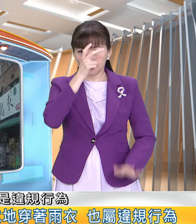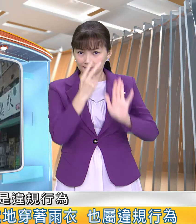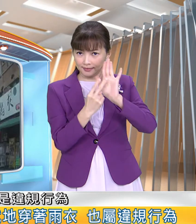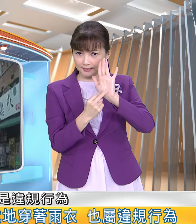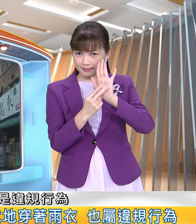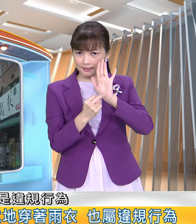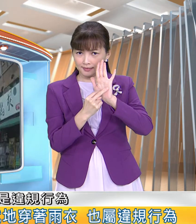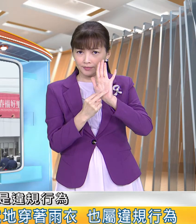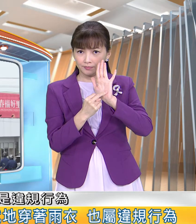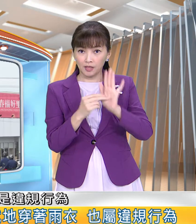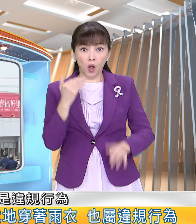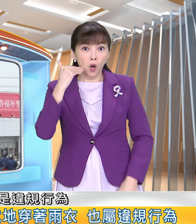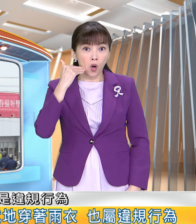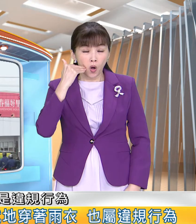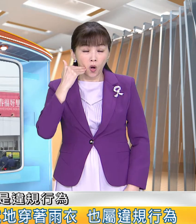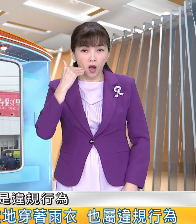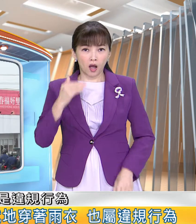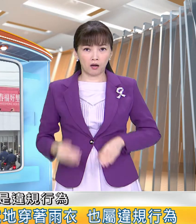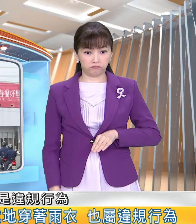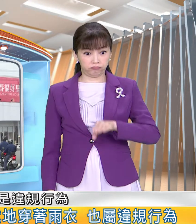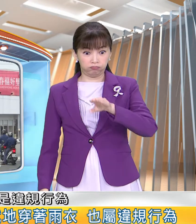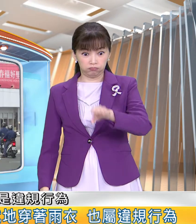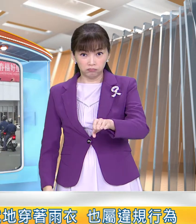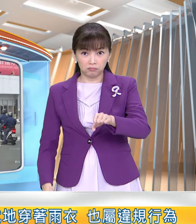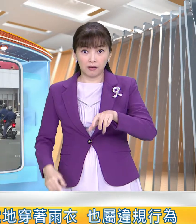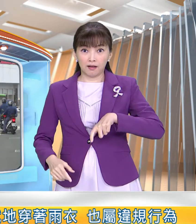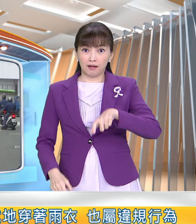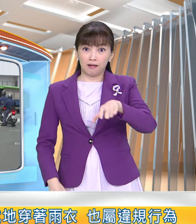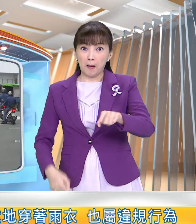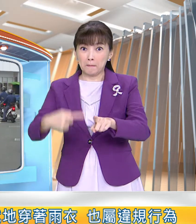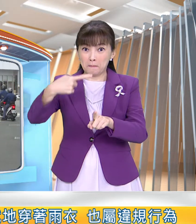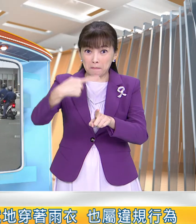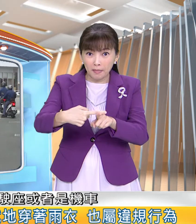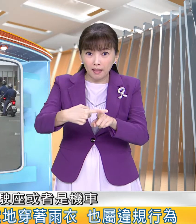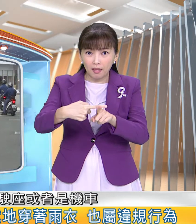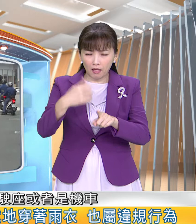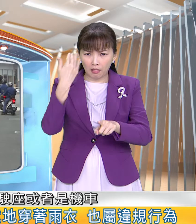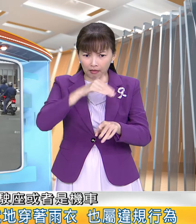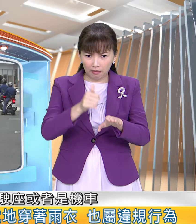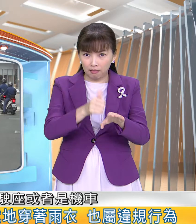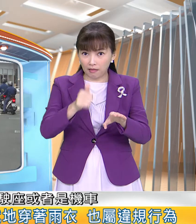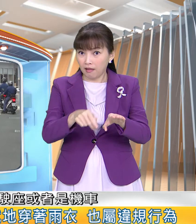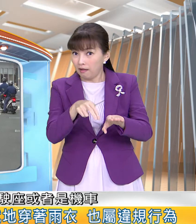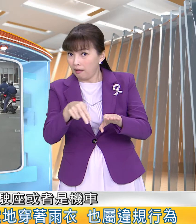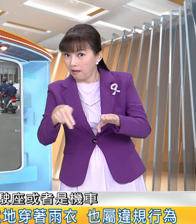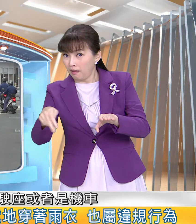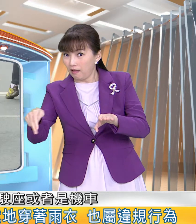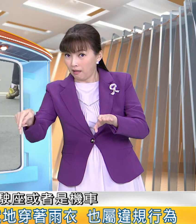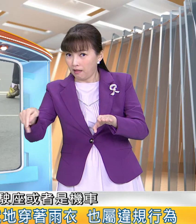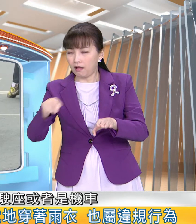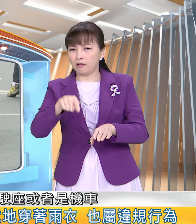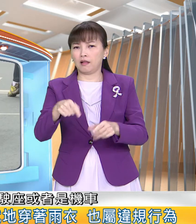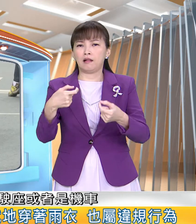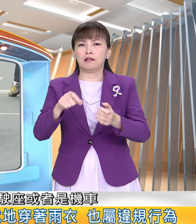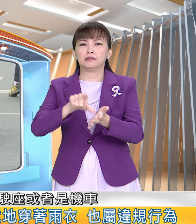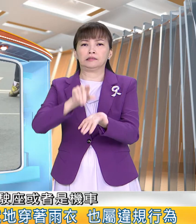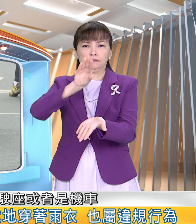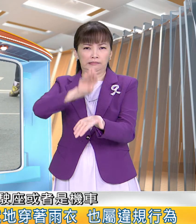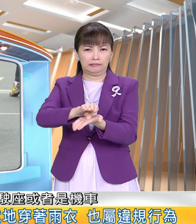是违规行为。警方表示，一旦驾驶离开了驾驶座或者是机车，